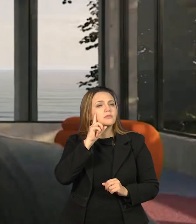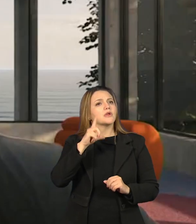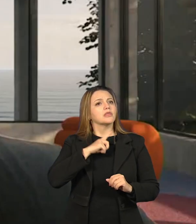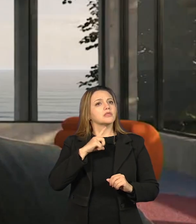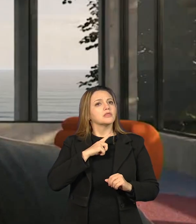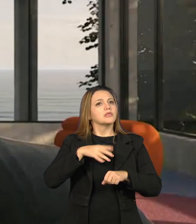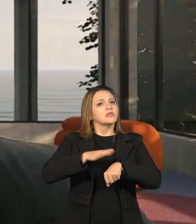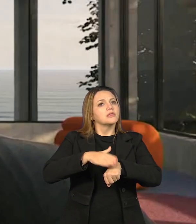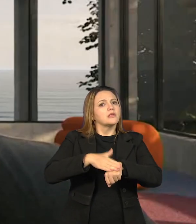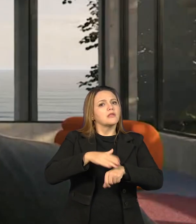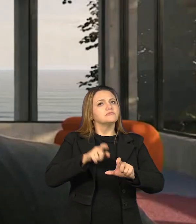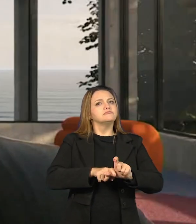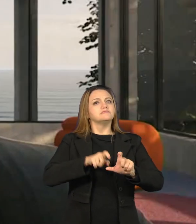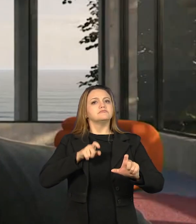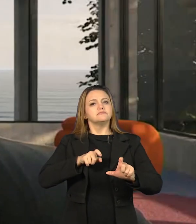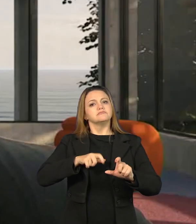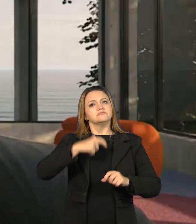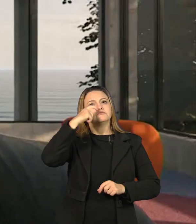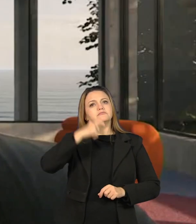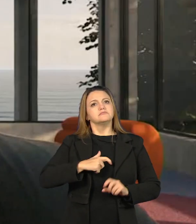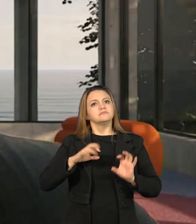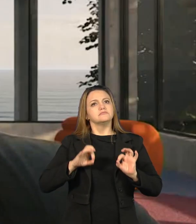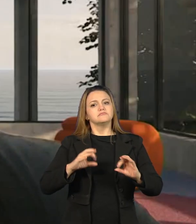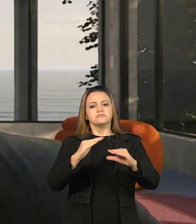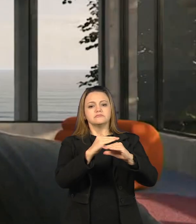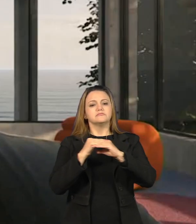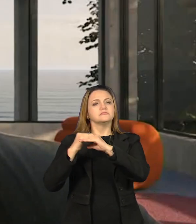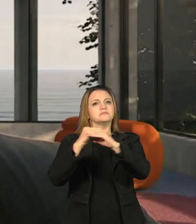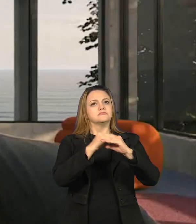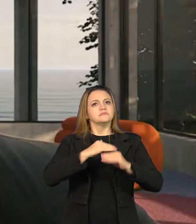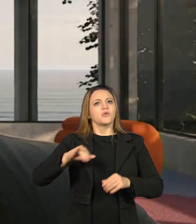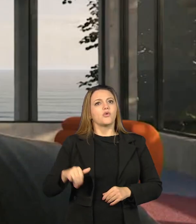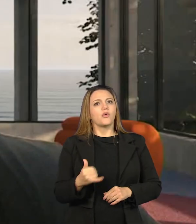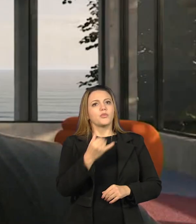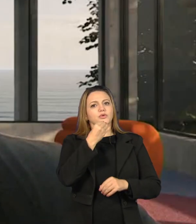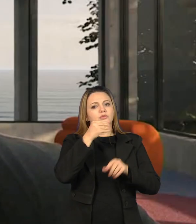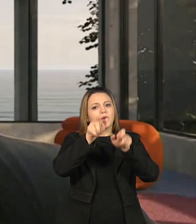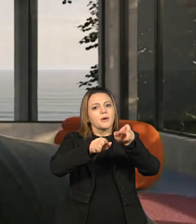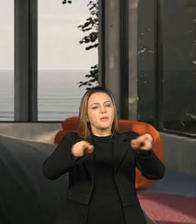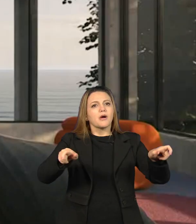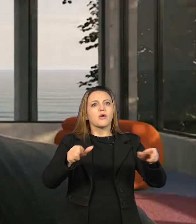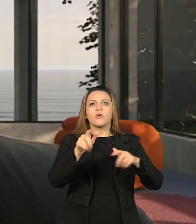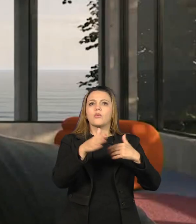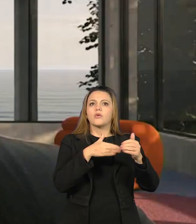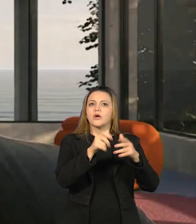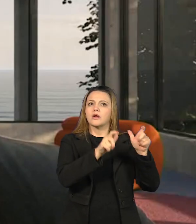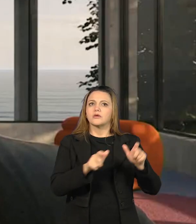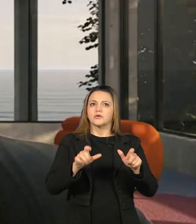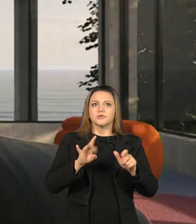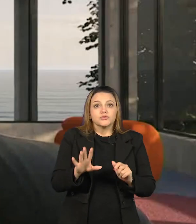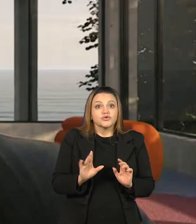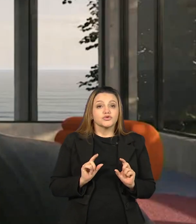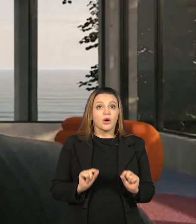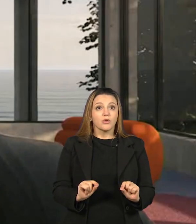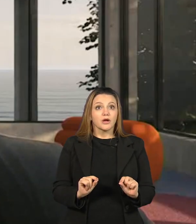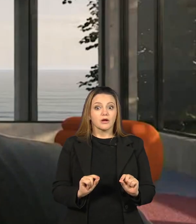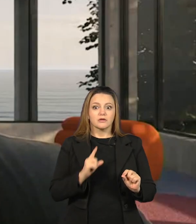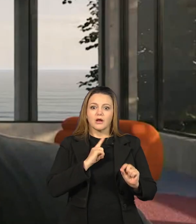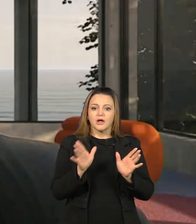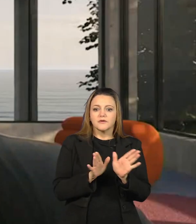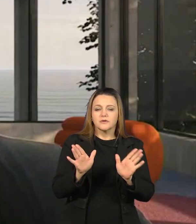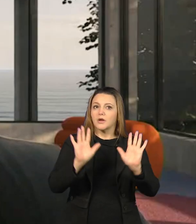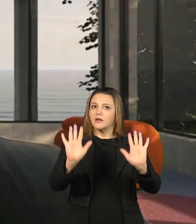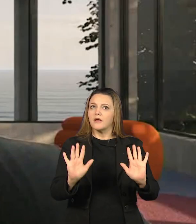ter autonomia, dignidade, igualdade de oportunidade em qualquer lugar, não basta só ter acessibilidade